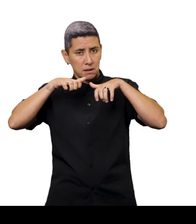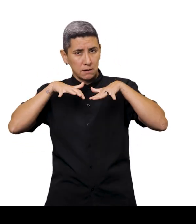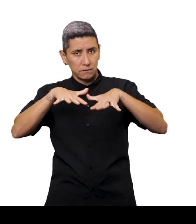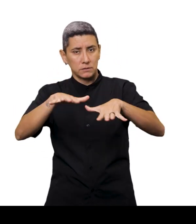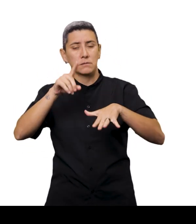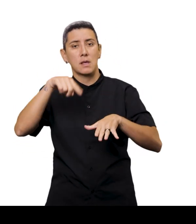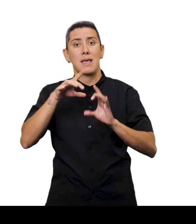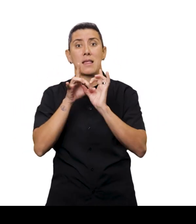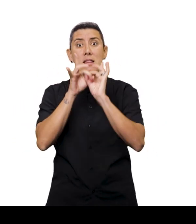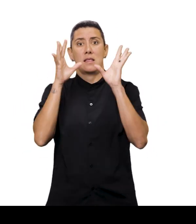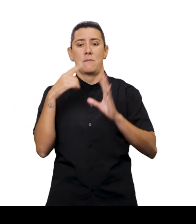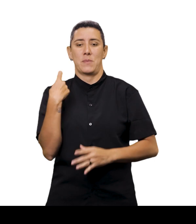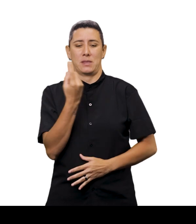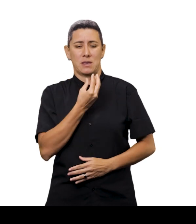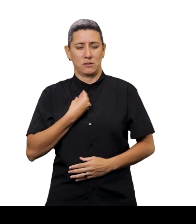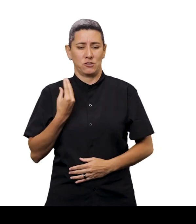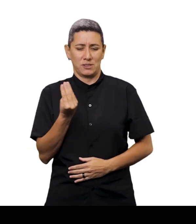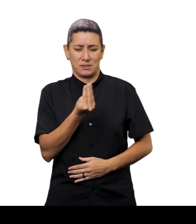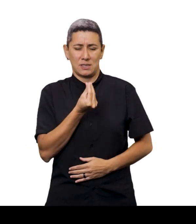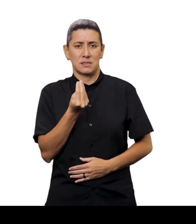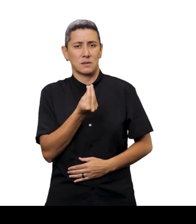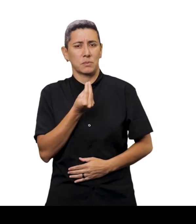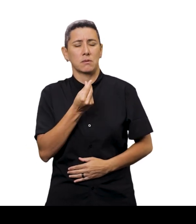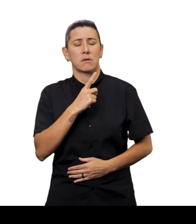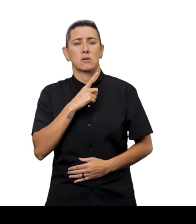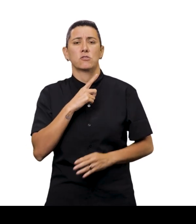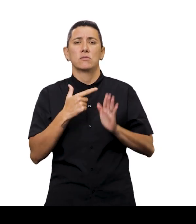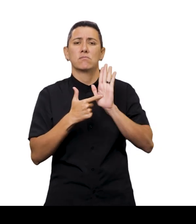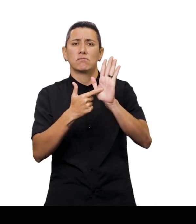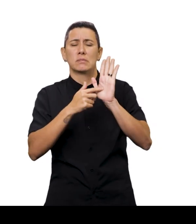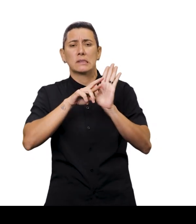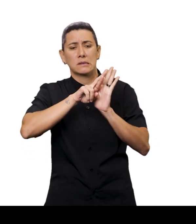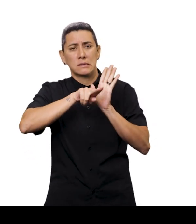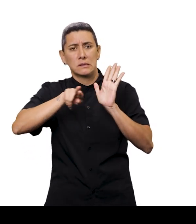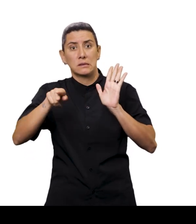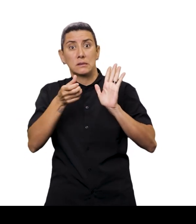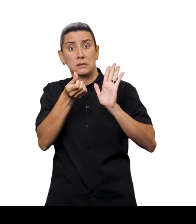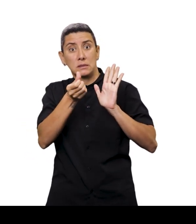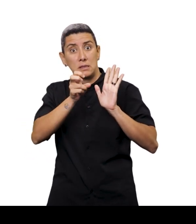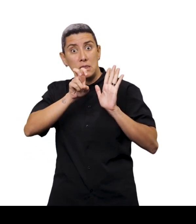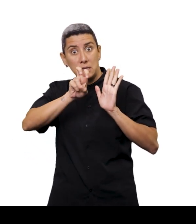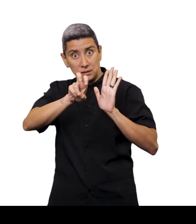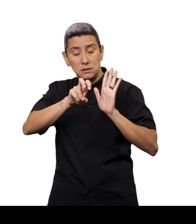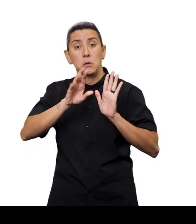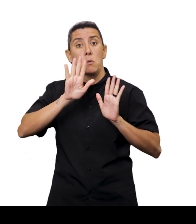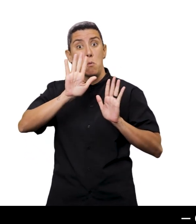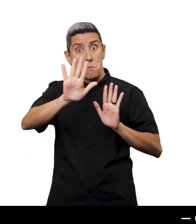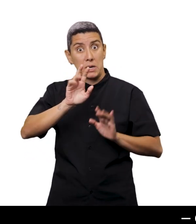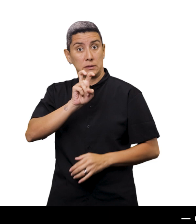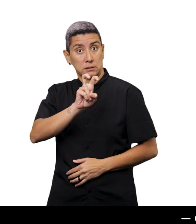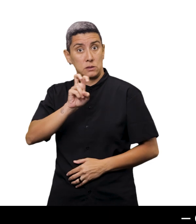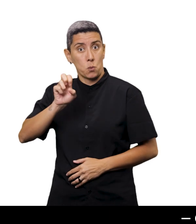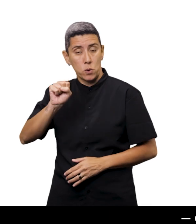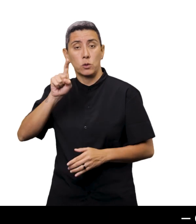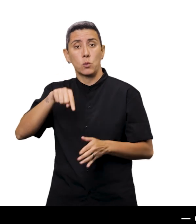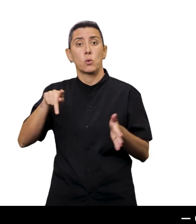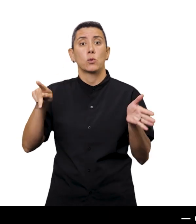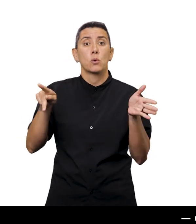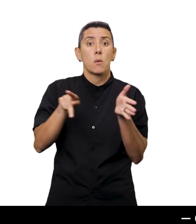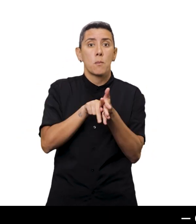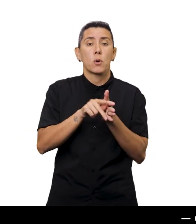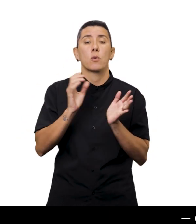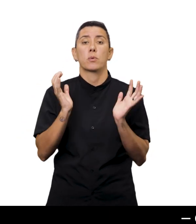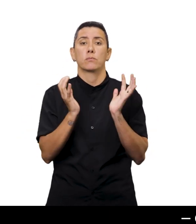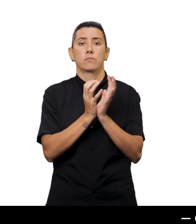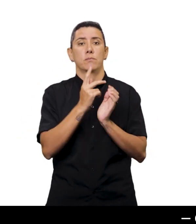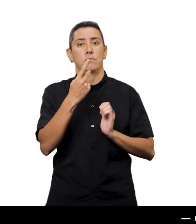Queer, Liberdade para as Sensibilidades, apresenta 65 serigrafias, das quais